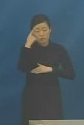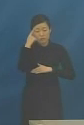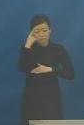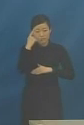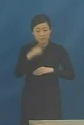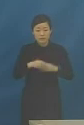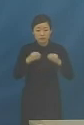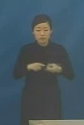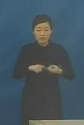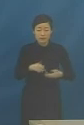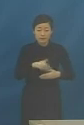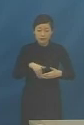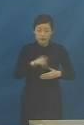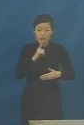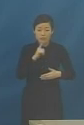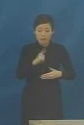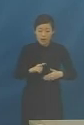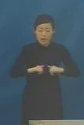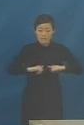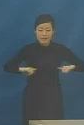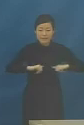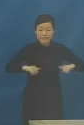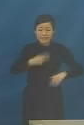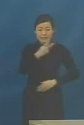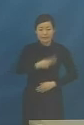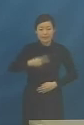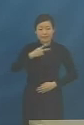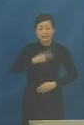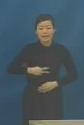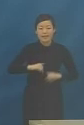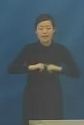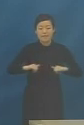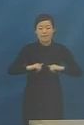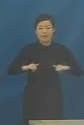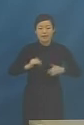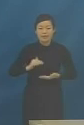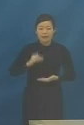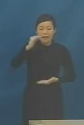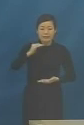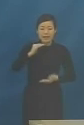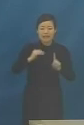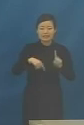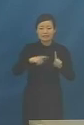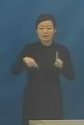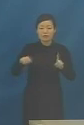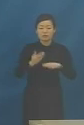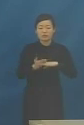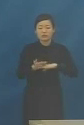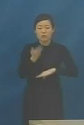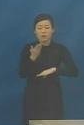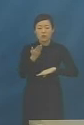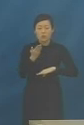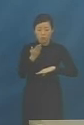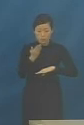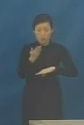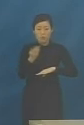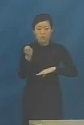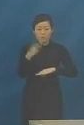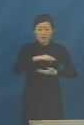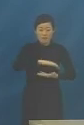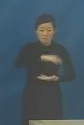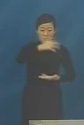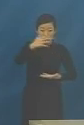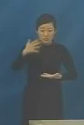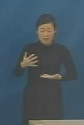は面積は2000平米以上で高さが1メートル以上のコウモリ道ですねあるいはその持って5メーター